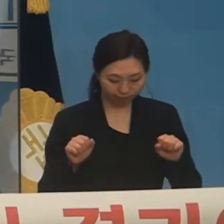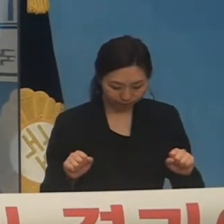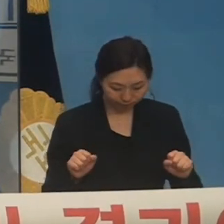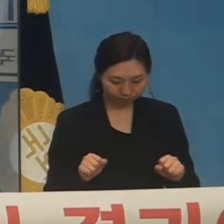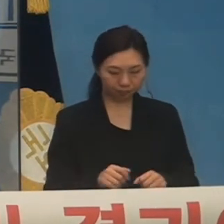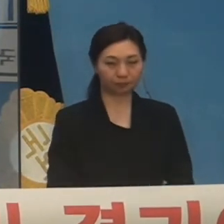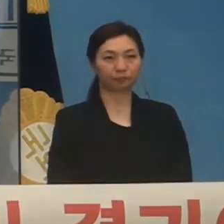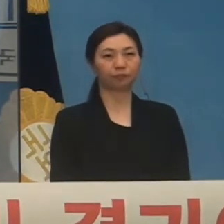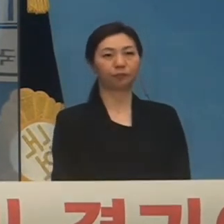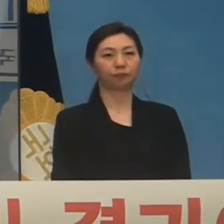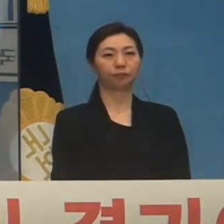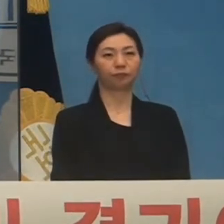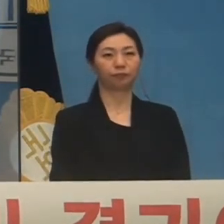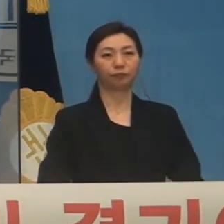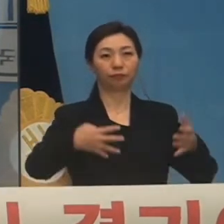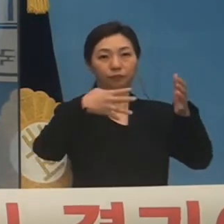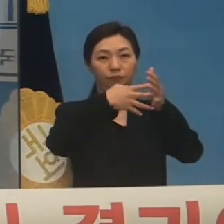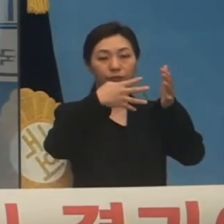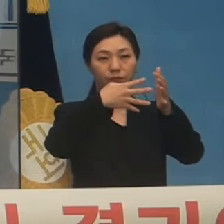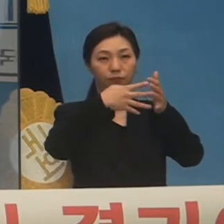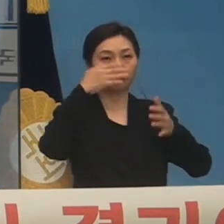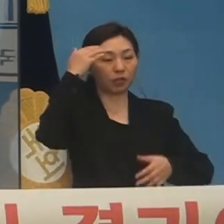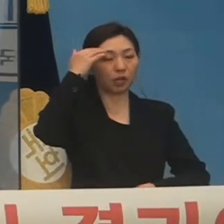안녕하십니까. 사단법인